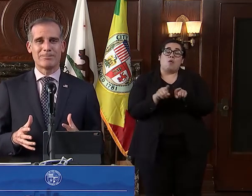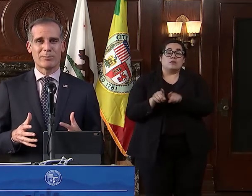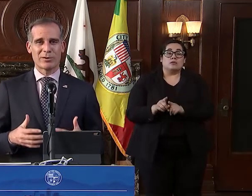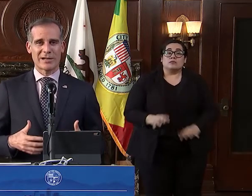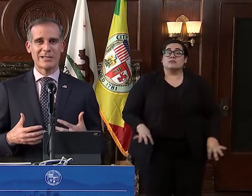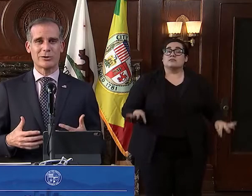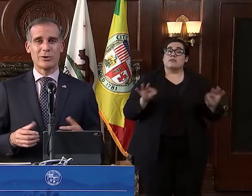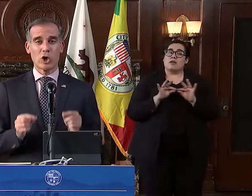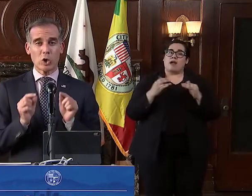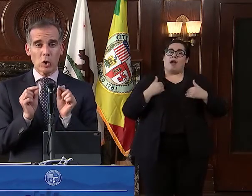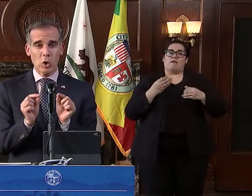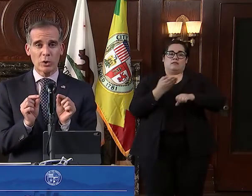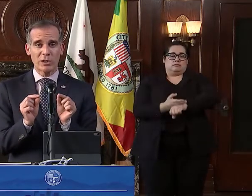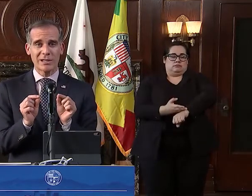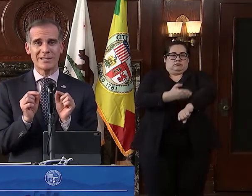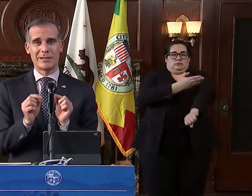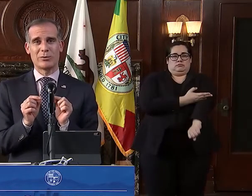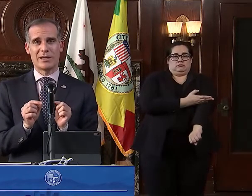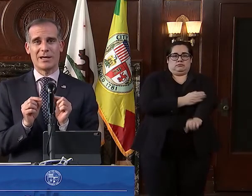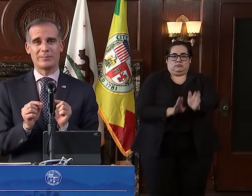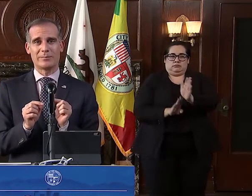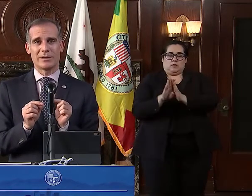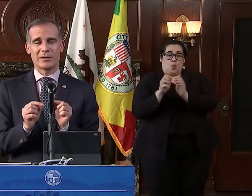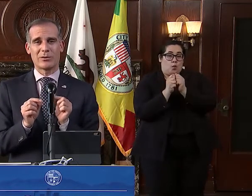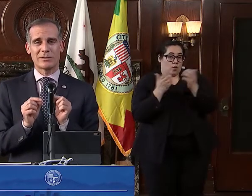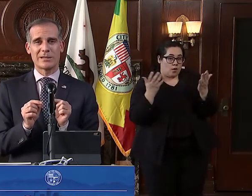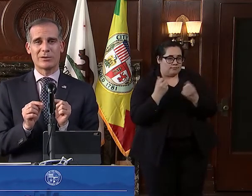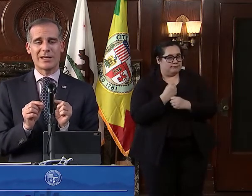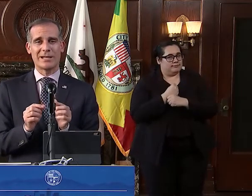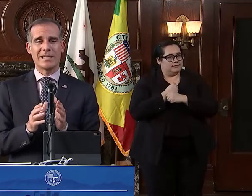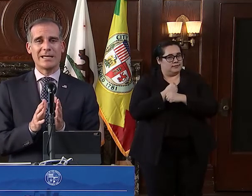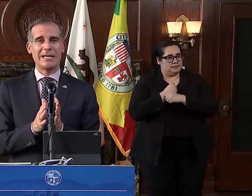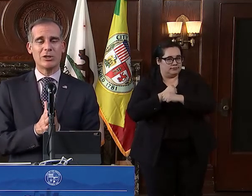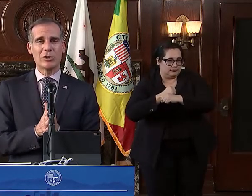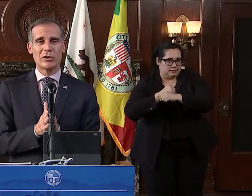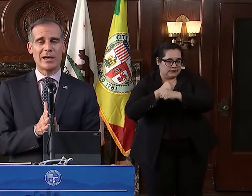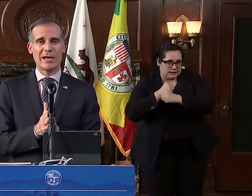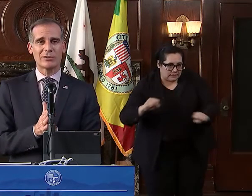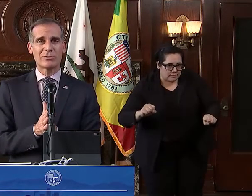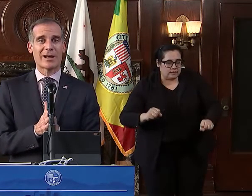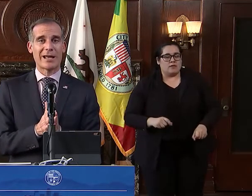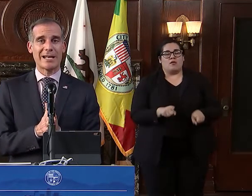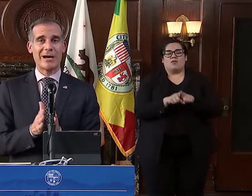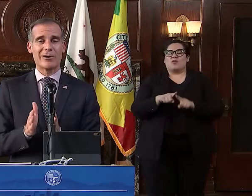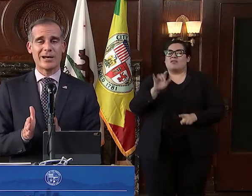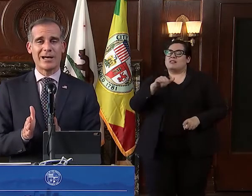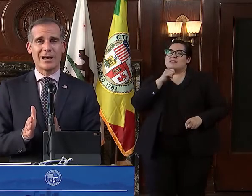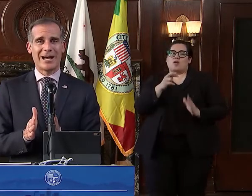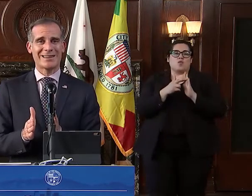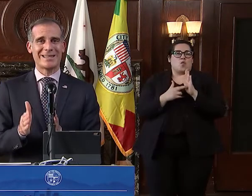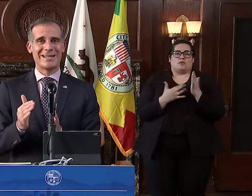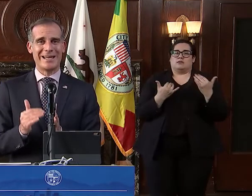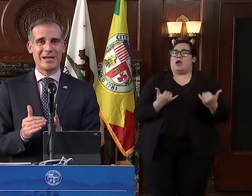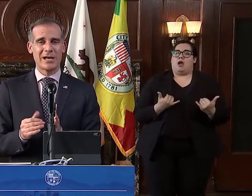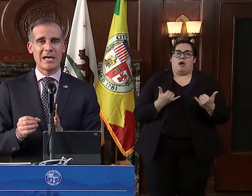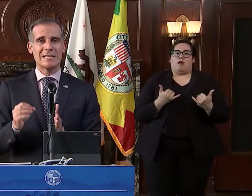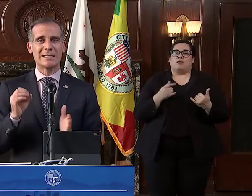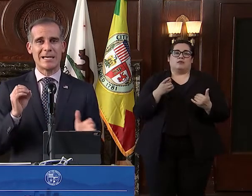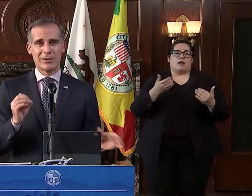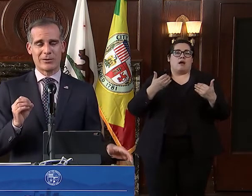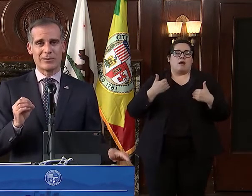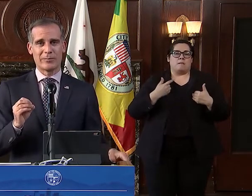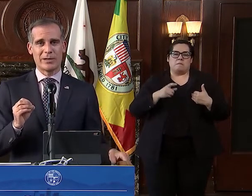tener progreso con seguridad. Y no es una regla ahora a